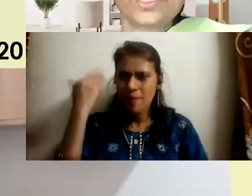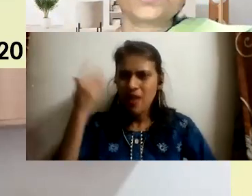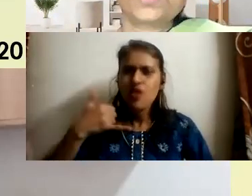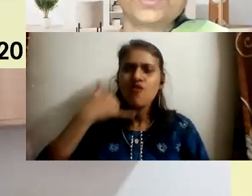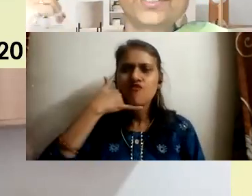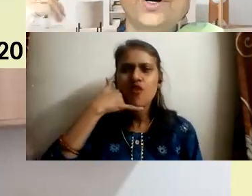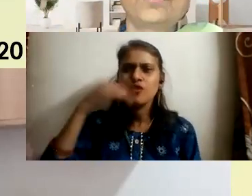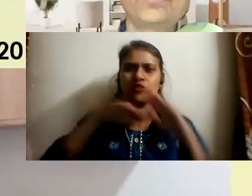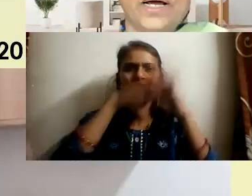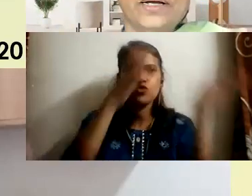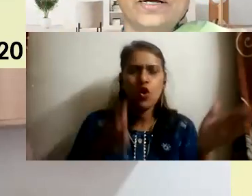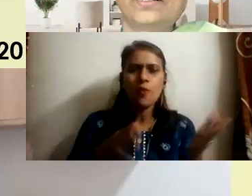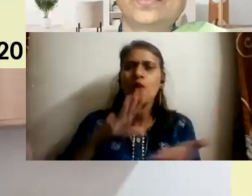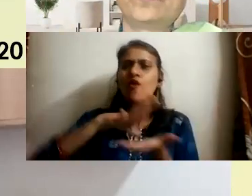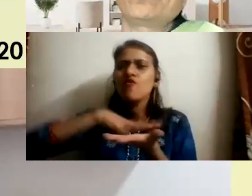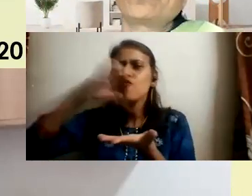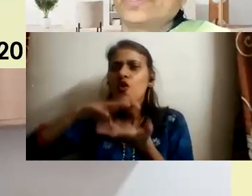और स्टेशनरी शॉप या